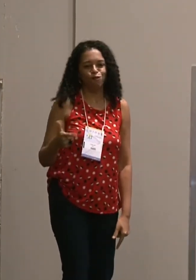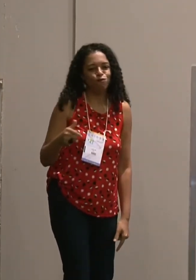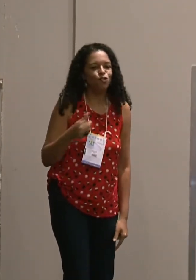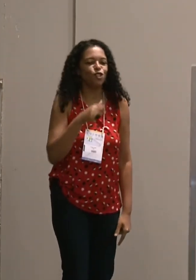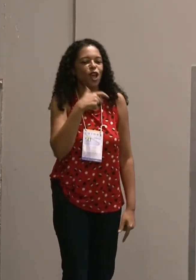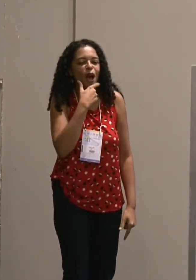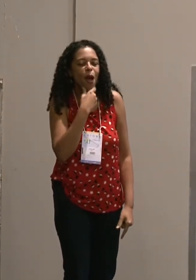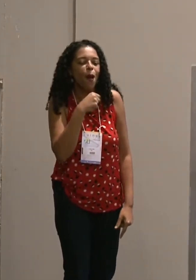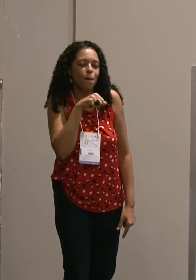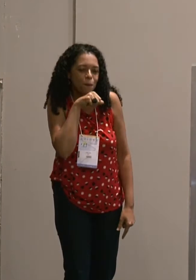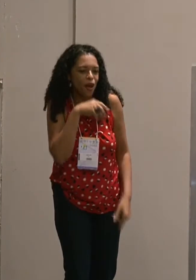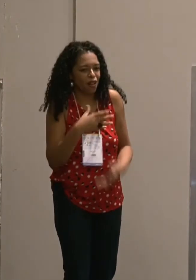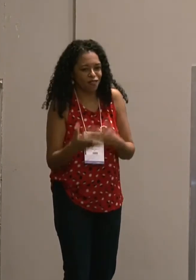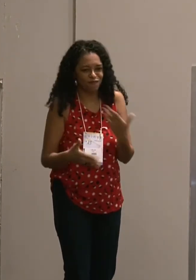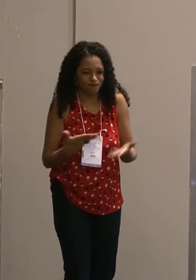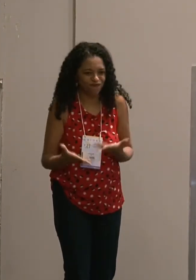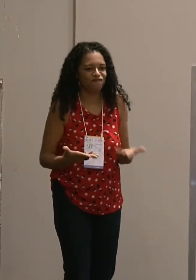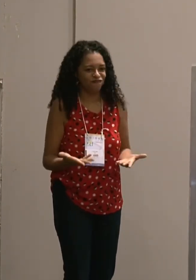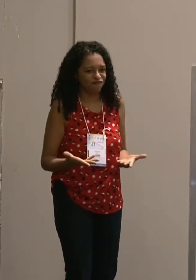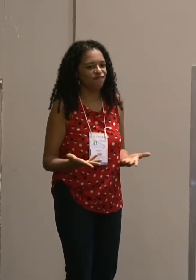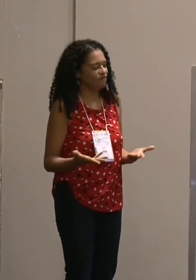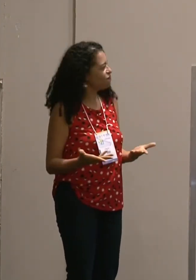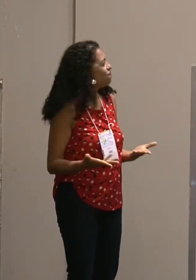ele não tinha pais surdos